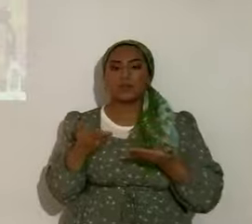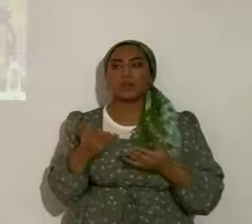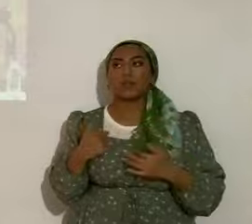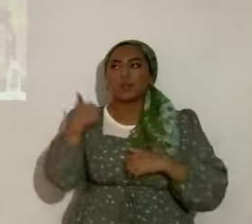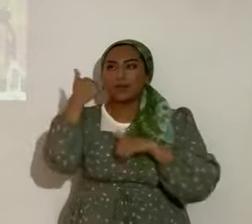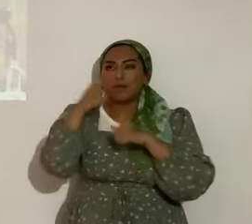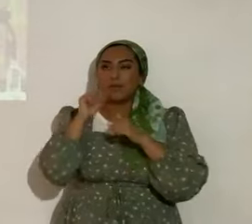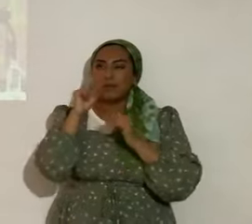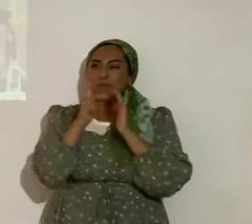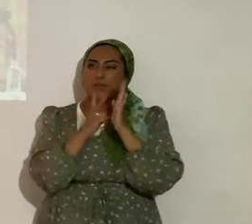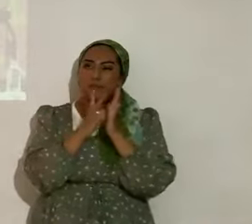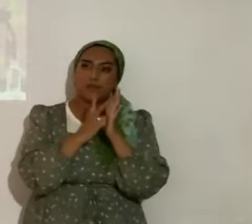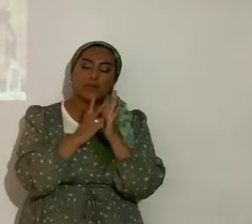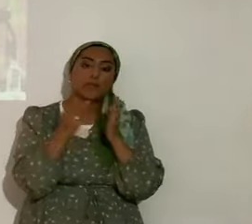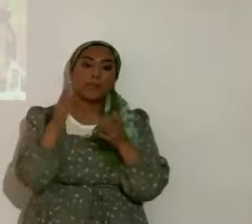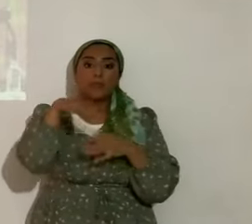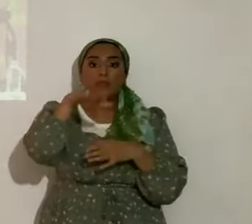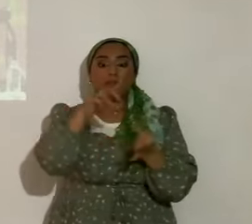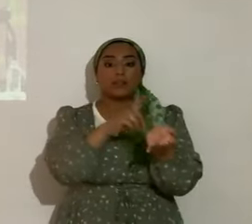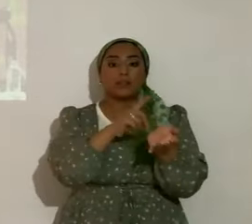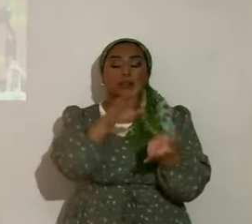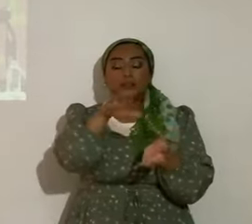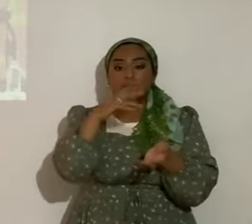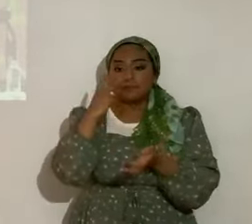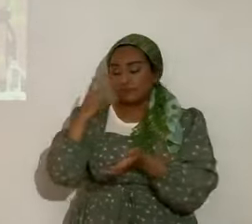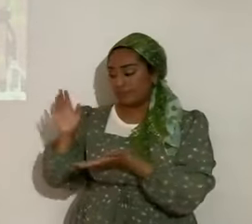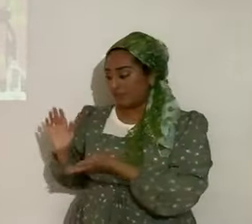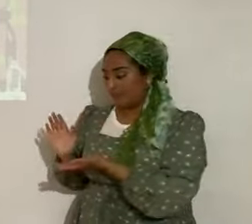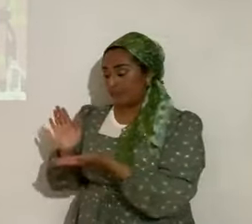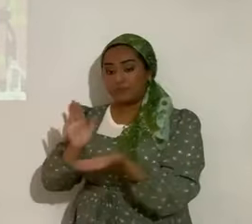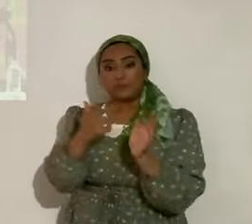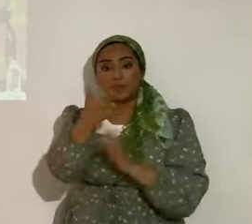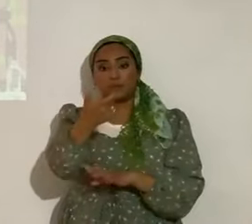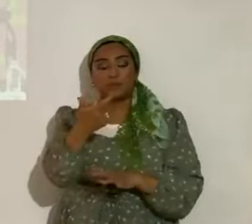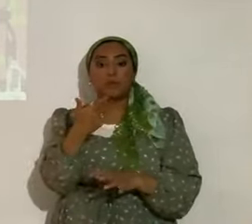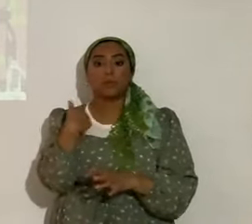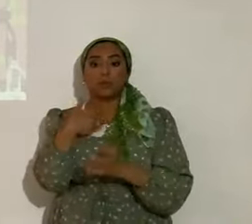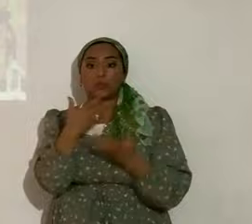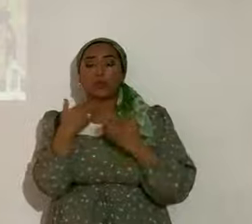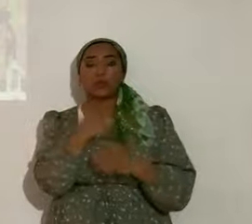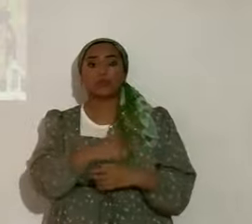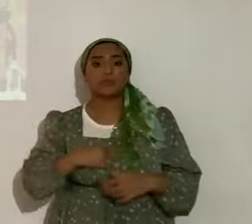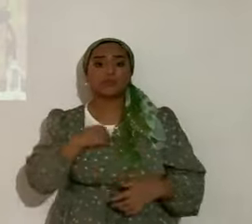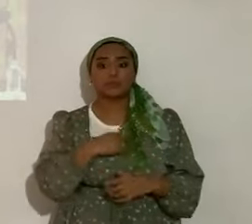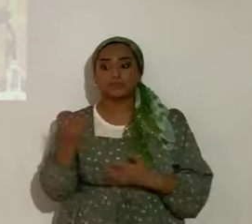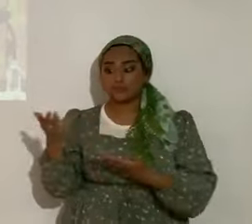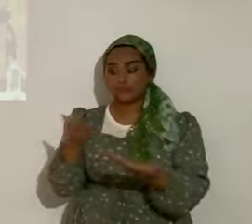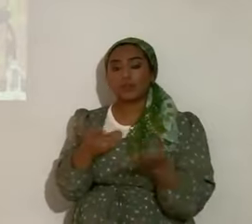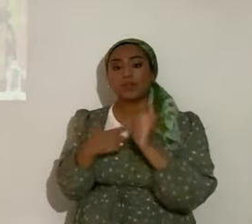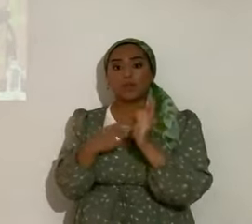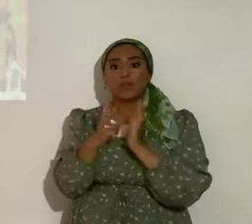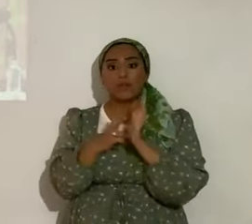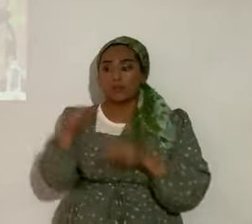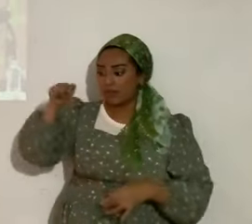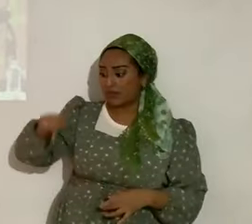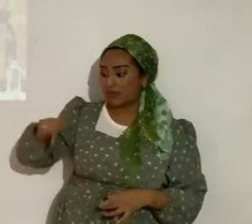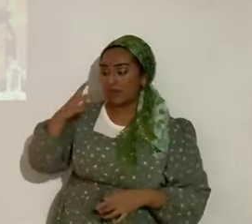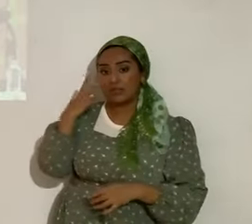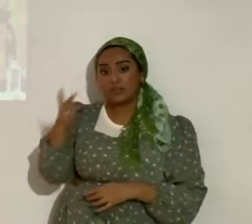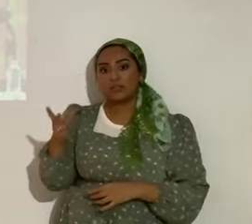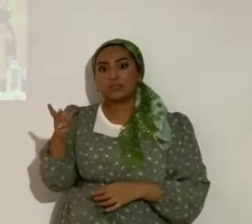recuerdo un video en especial. Doctor, Roe, por favor, mire, nosotros queremos arrepentirnos, le traemos este video, mire, aquí se ve un